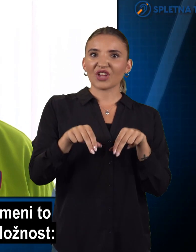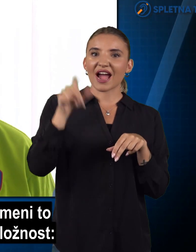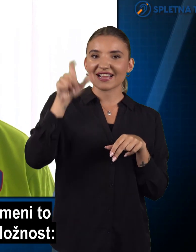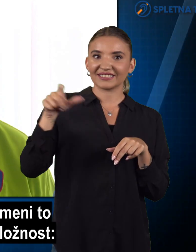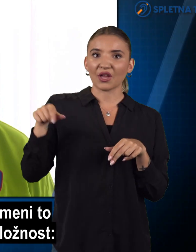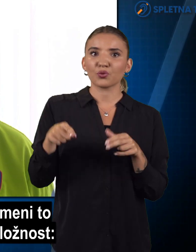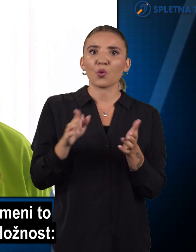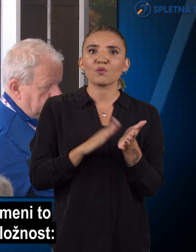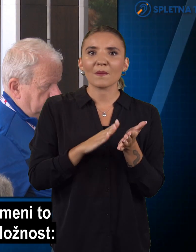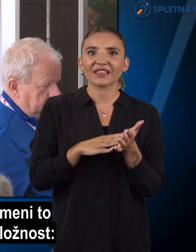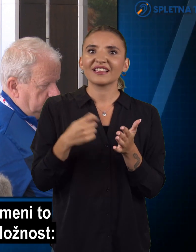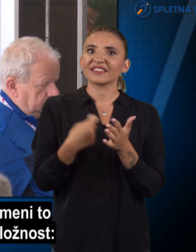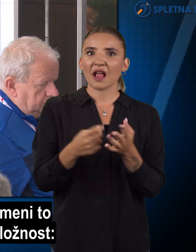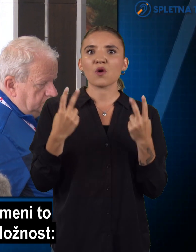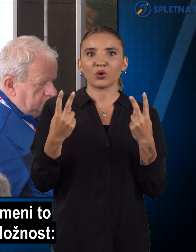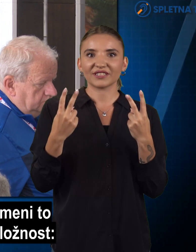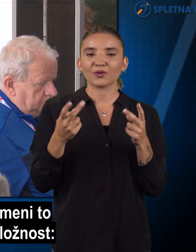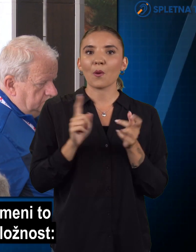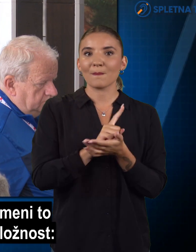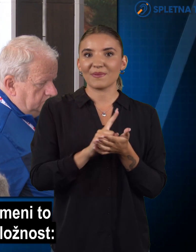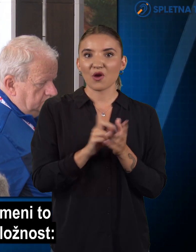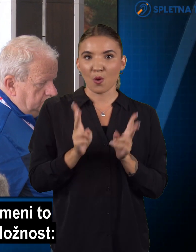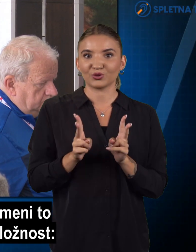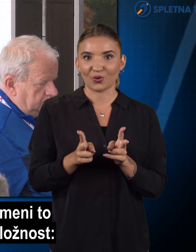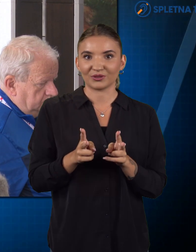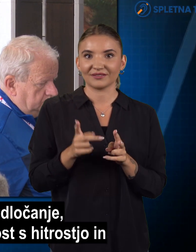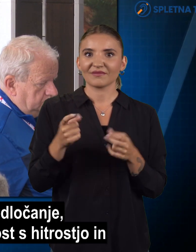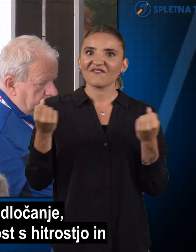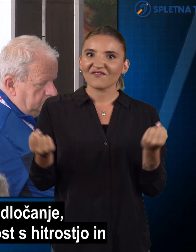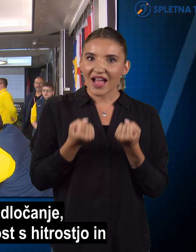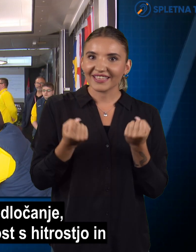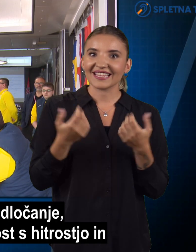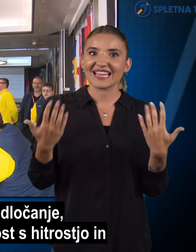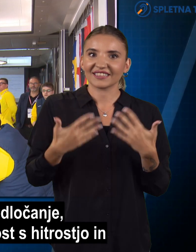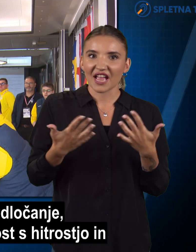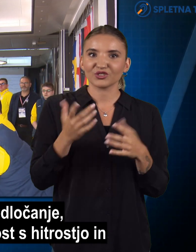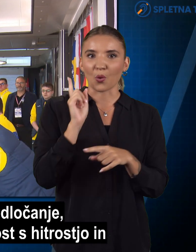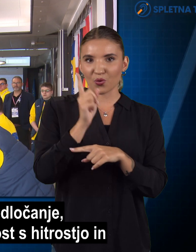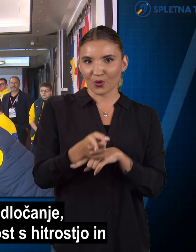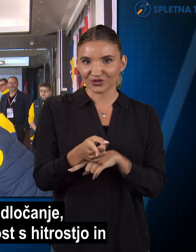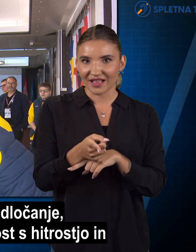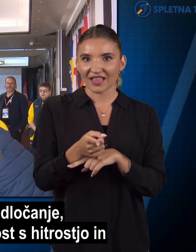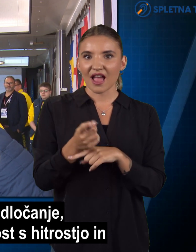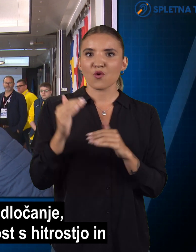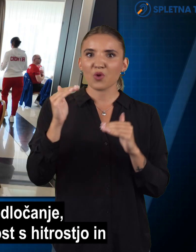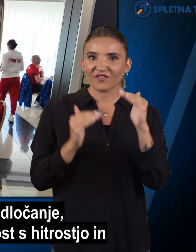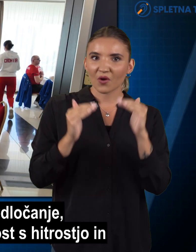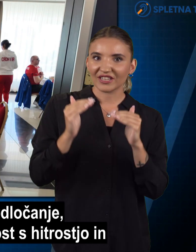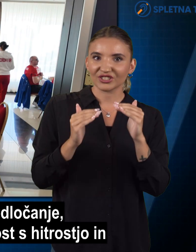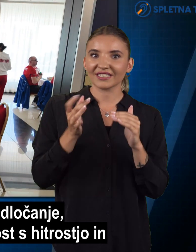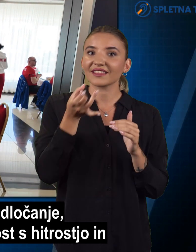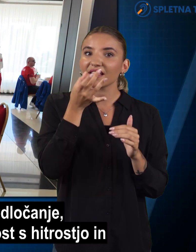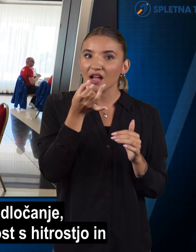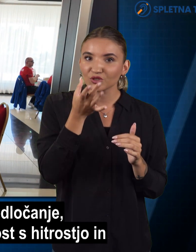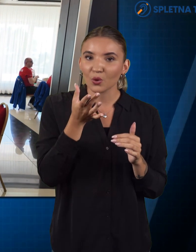Za šahiste pomeni to dragoceno priložnost. Vaditi hitrejše odločanje, uravnotežiti natančnost